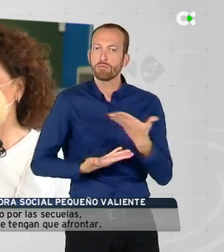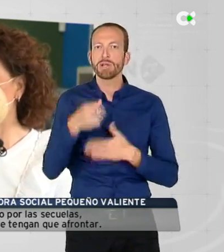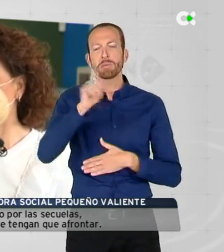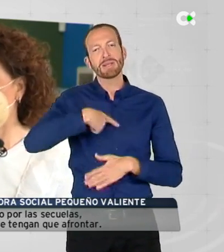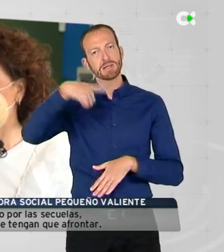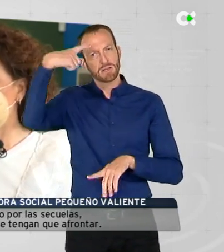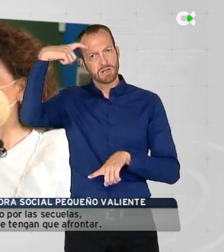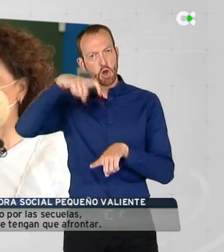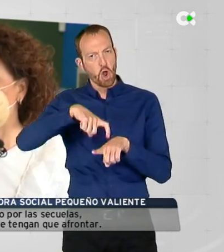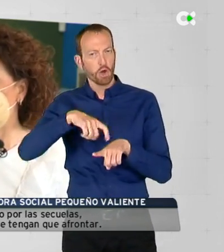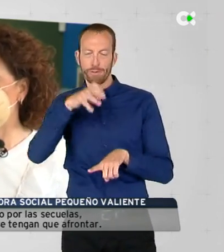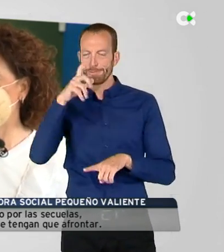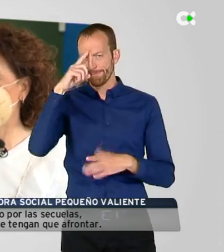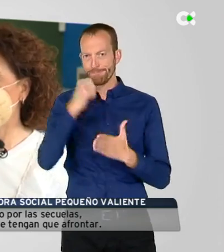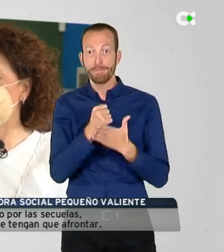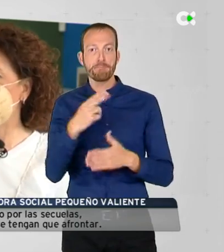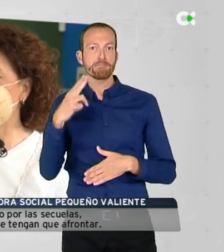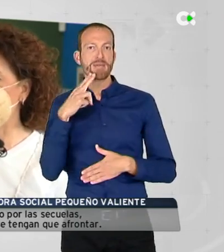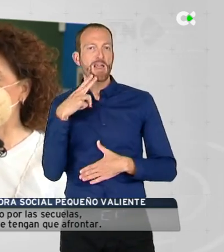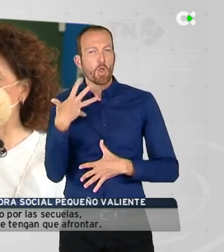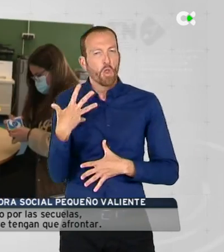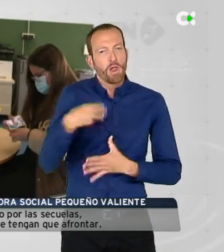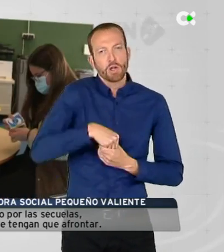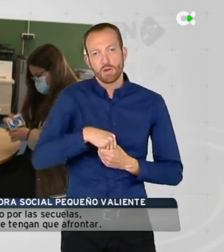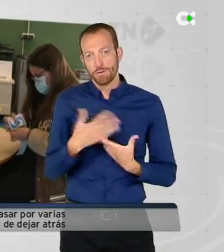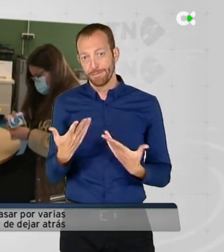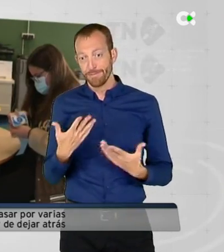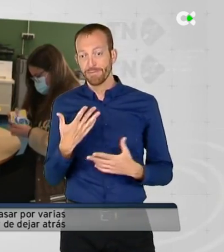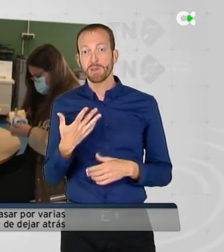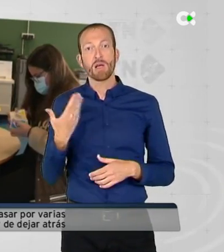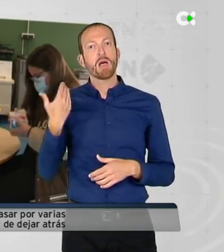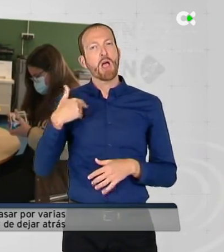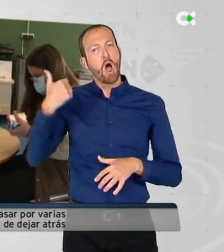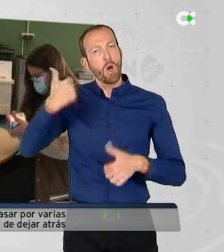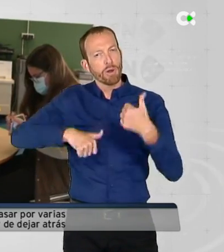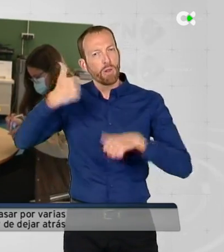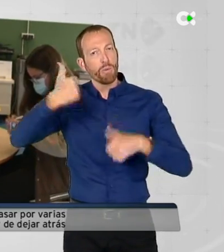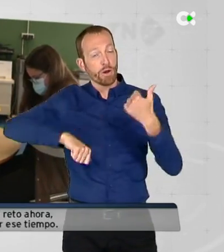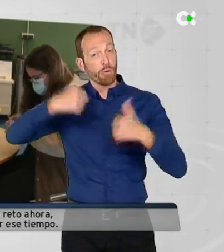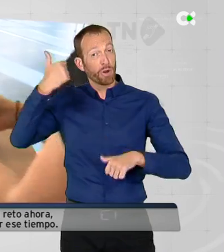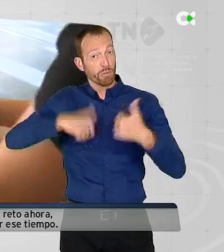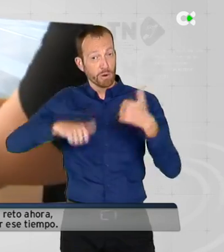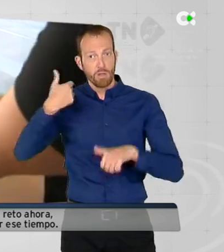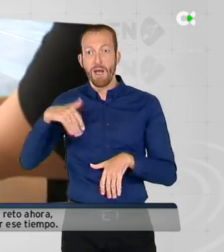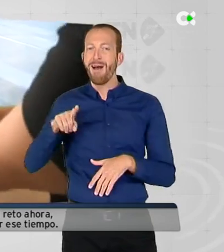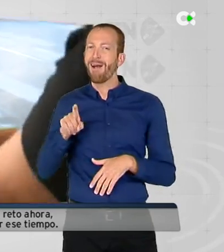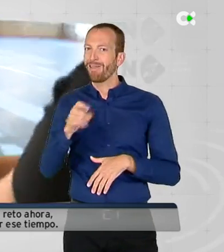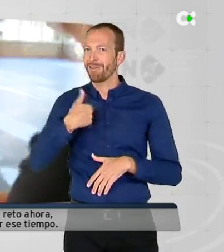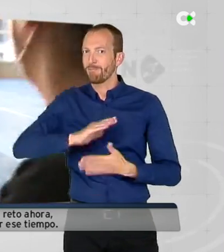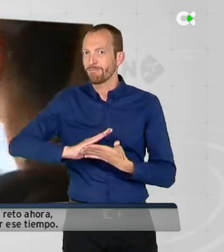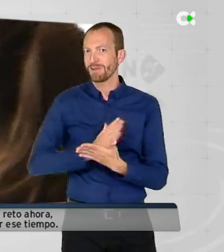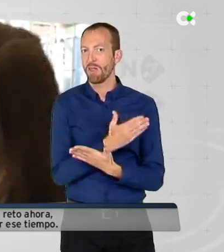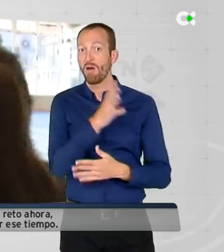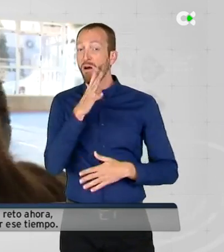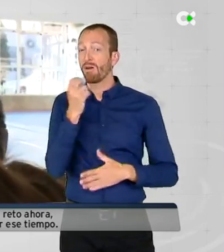psicológico por las secuelas, los miedos que tengan que afrontar. Después de pasar por varias operaciones y de dejar atrás el cáncer, el reto